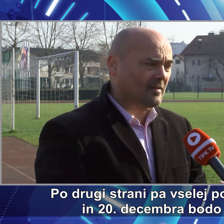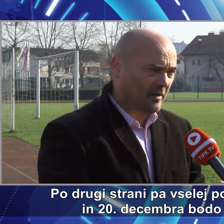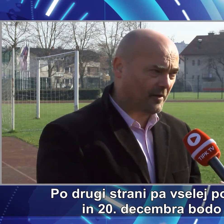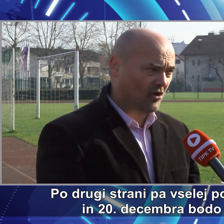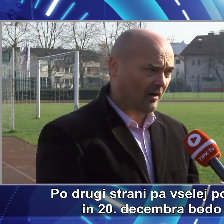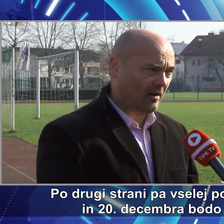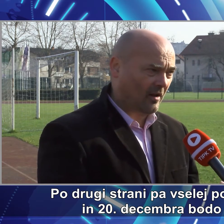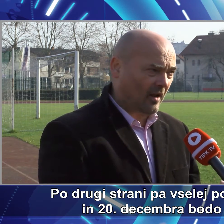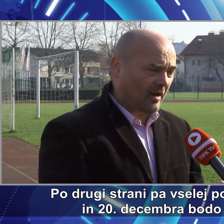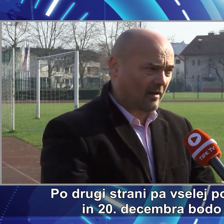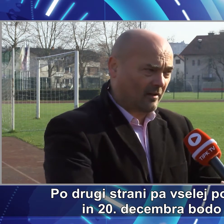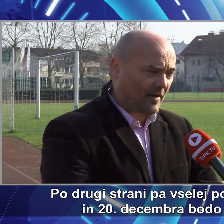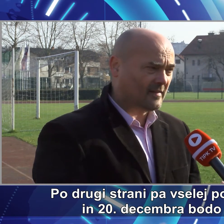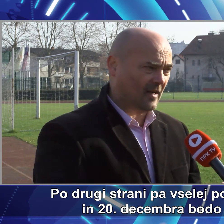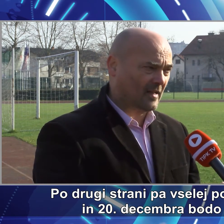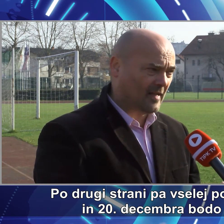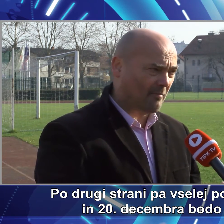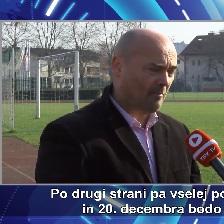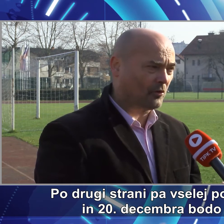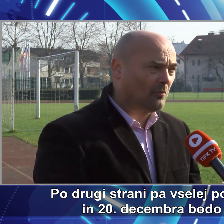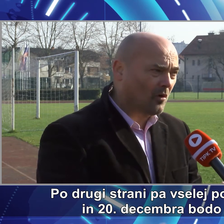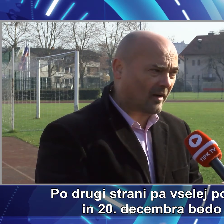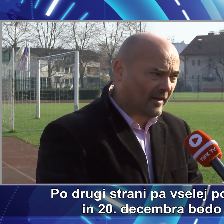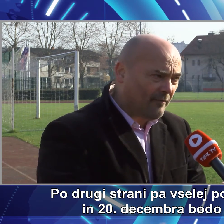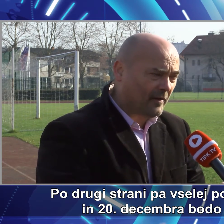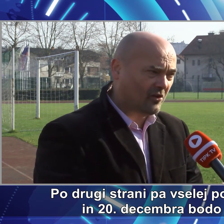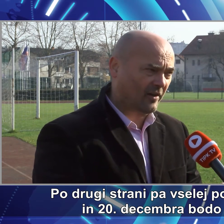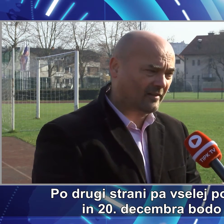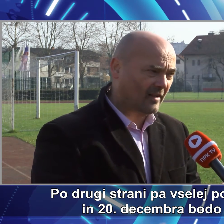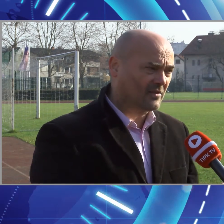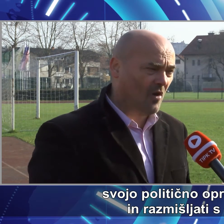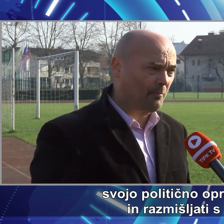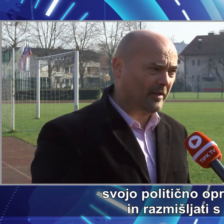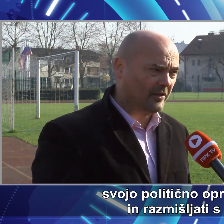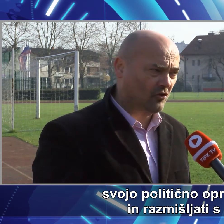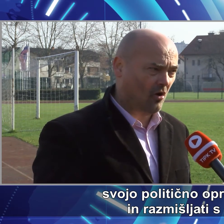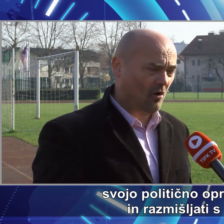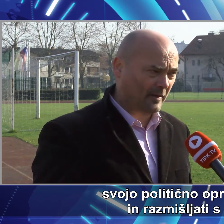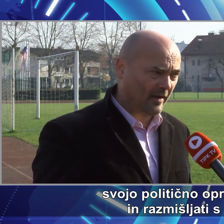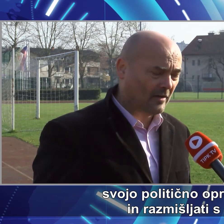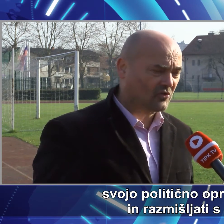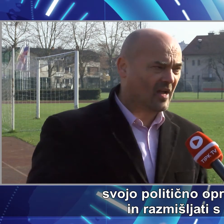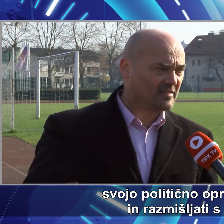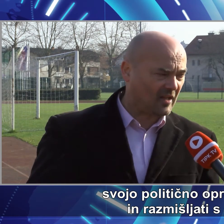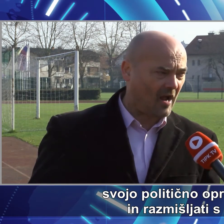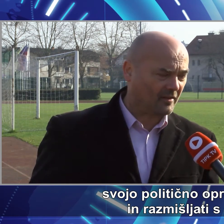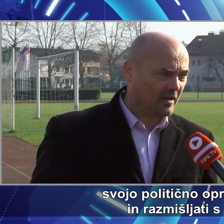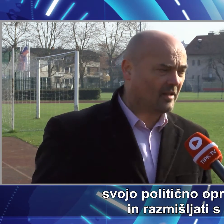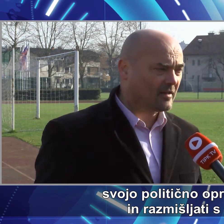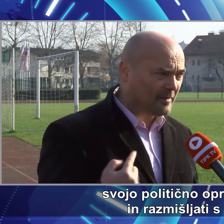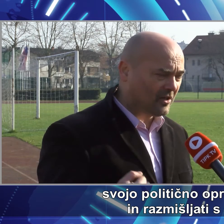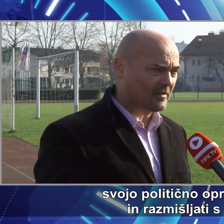in 20. decembra bodo morali levičari dati svojo politično opredeljenost stran in razmišljati svojo